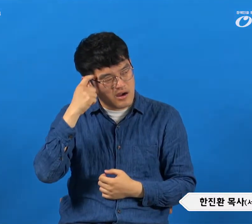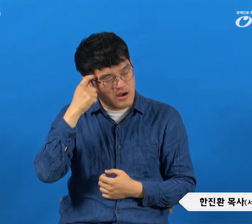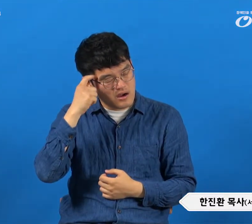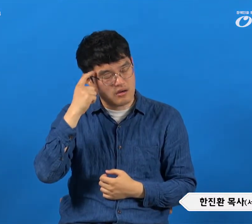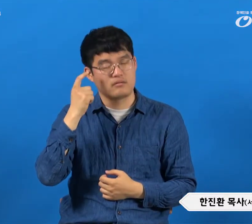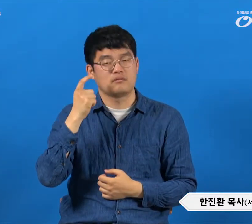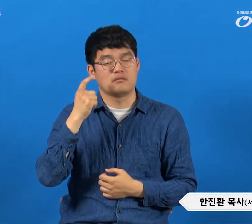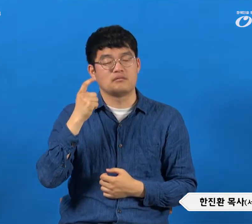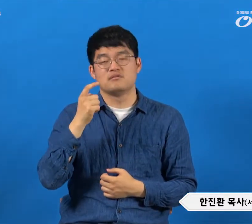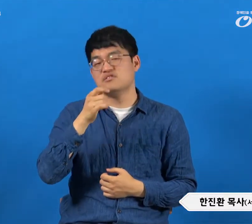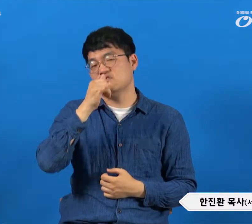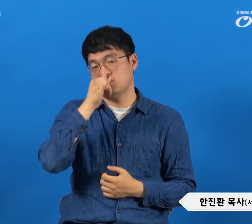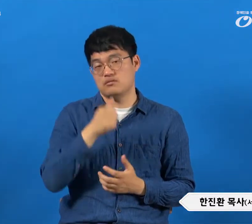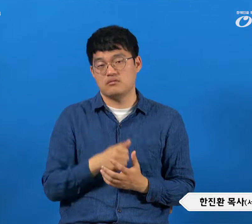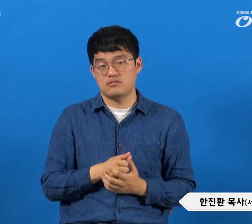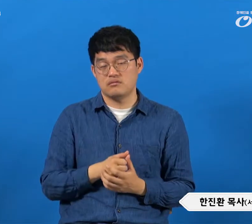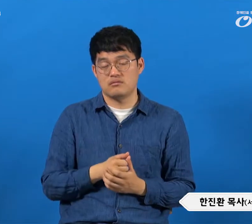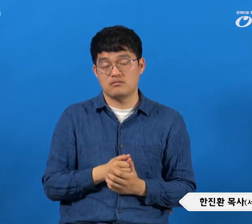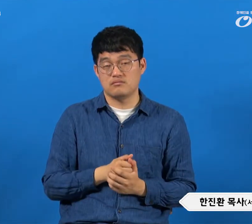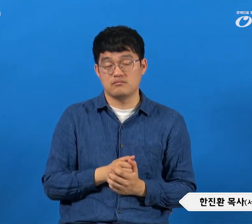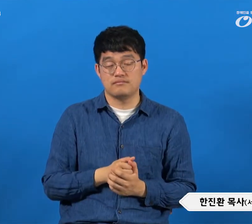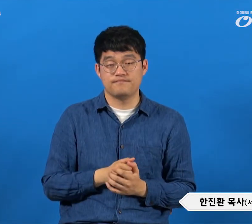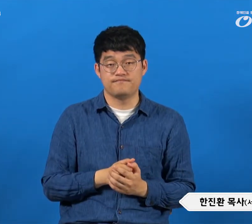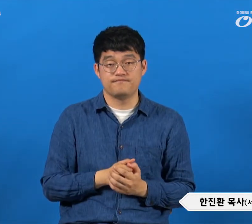떨쳐버리지 못했다는 것입니다.